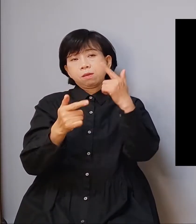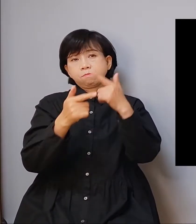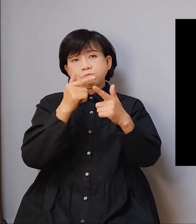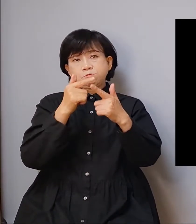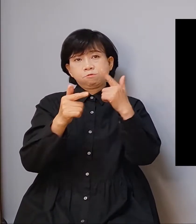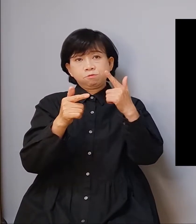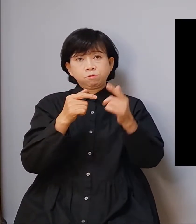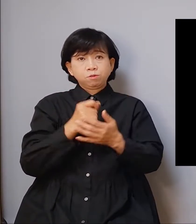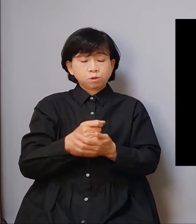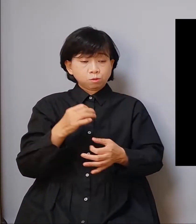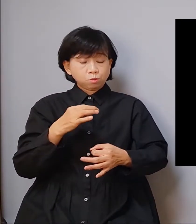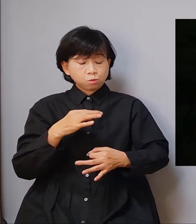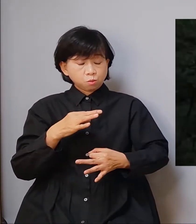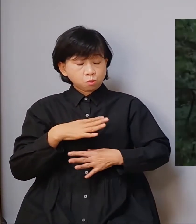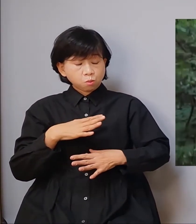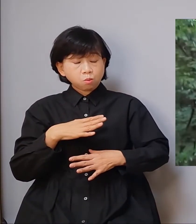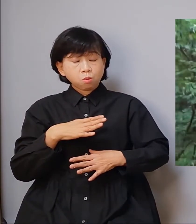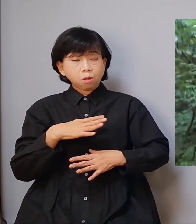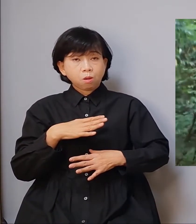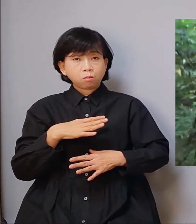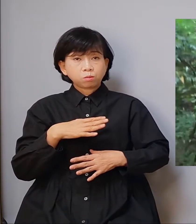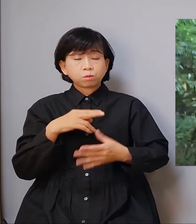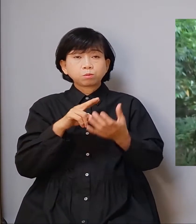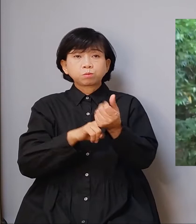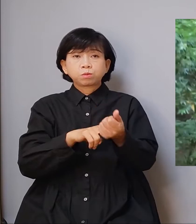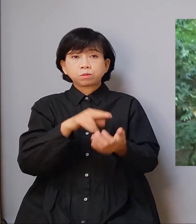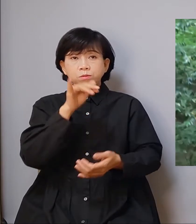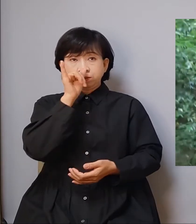그들이 가진 놀라운 2가지 사실이 있습니다.